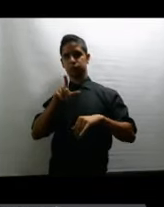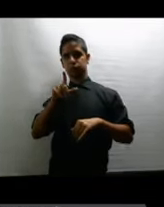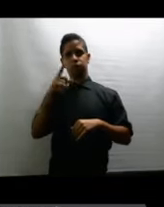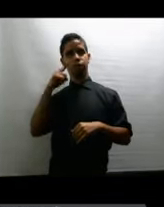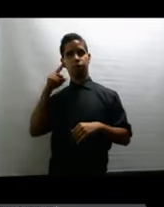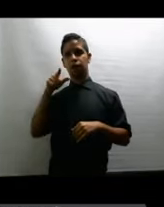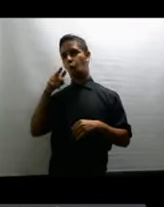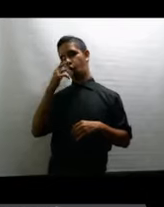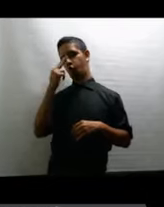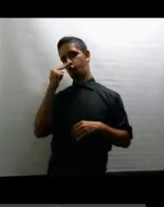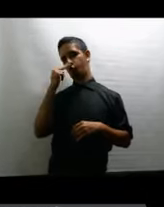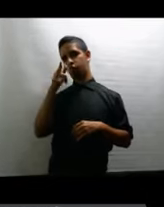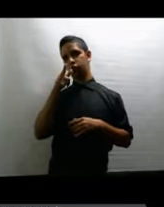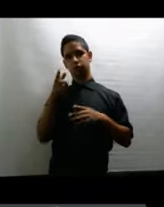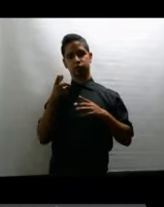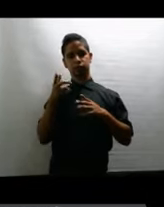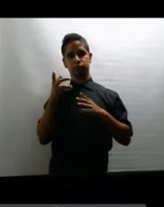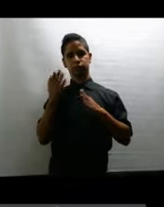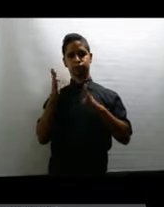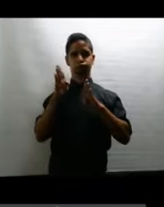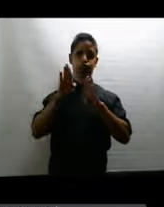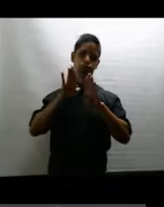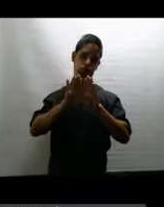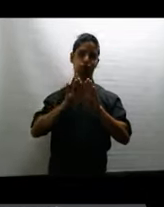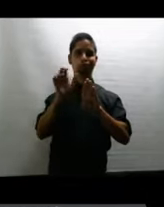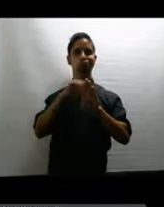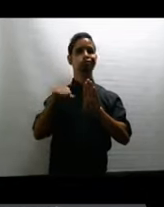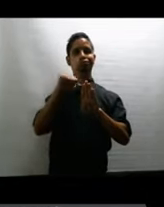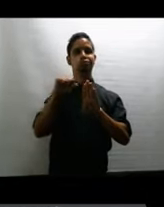que algún gracioso, ¿verdad?, encierre a la gente dentro.